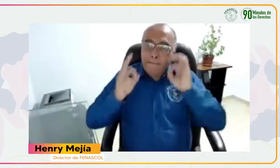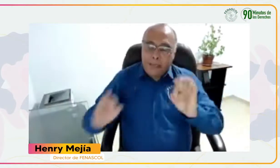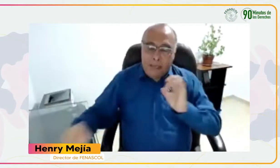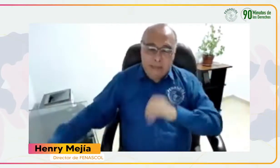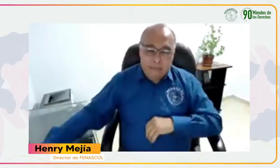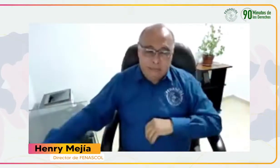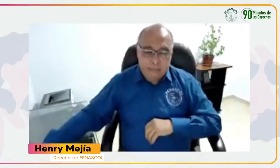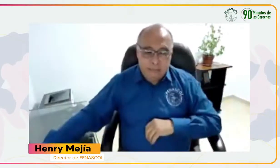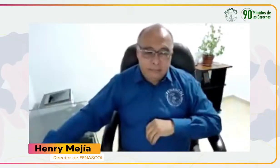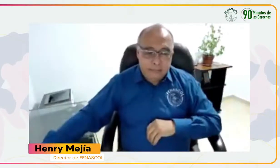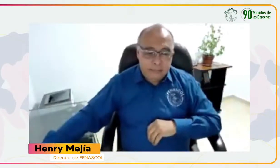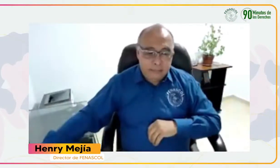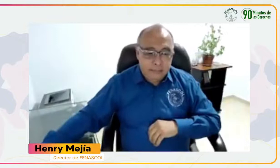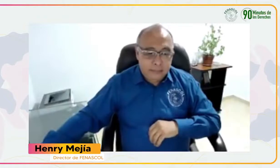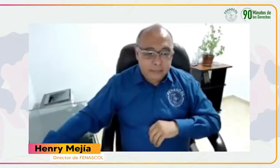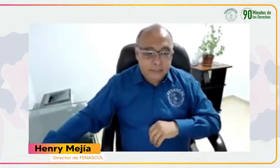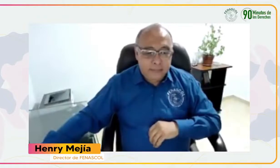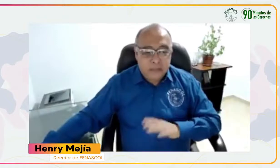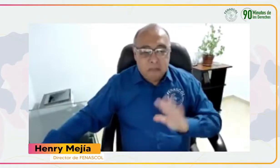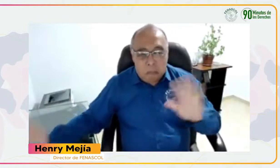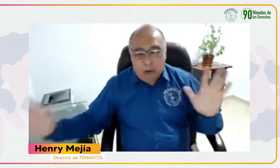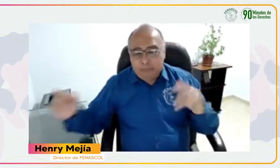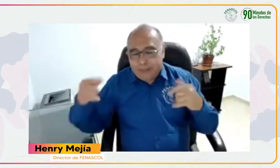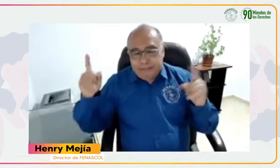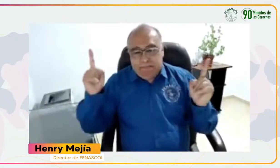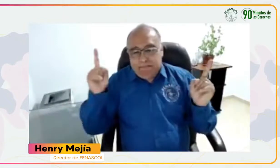que las personas sordas conozcan sus derechos y los hagan valer.